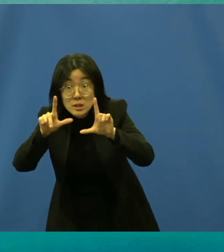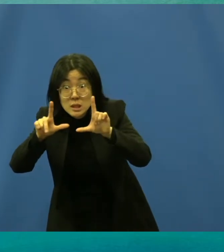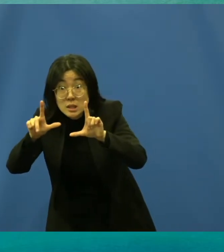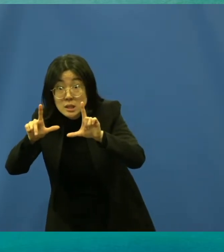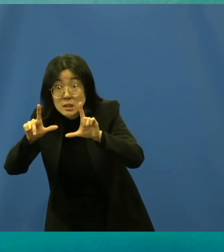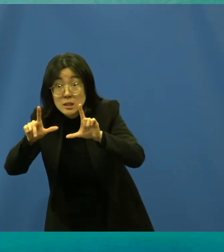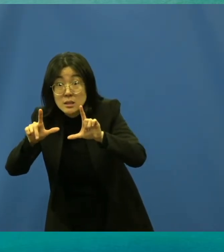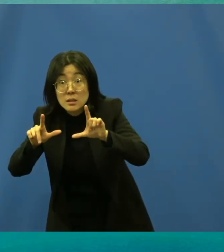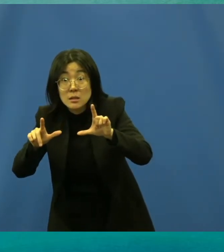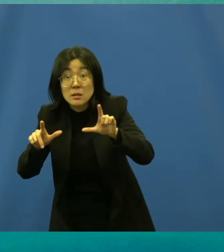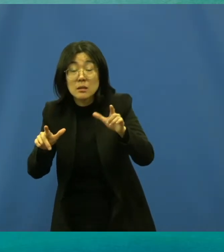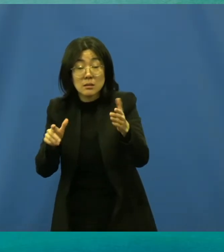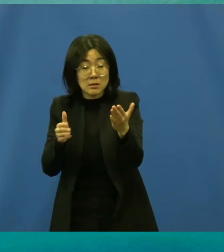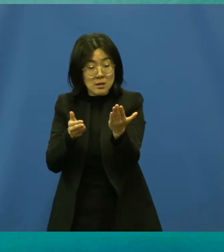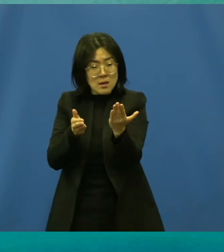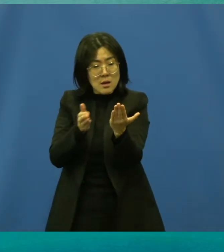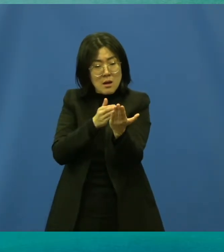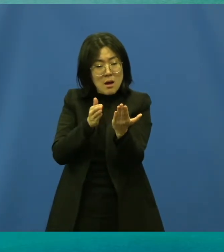진지하게 들어야 합니다.